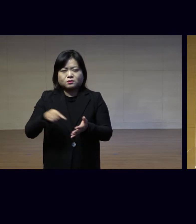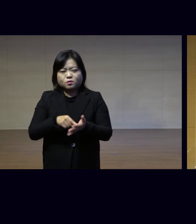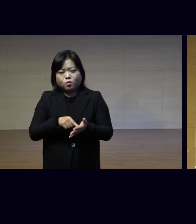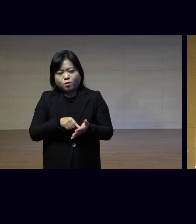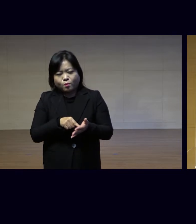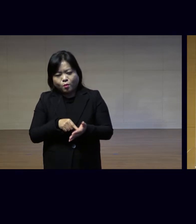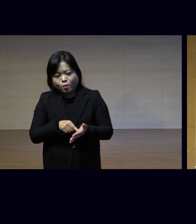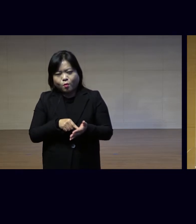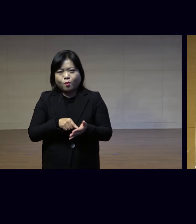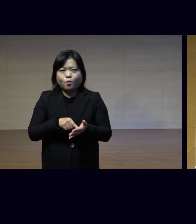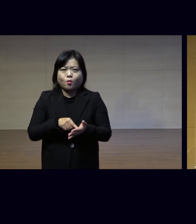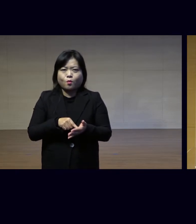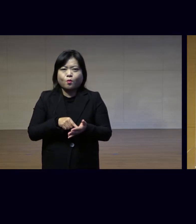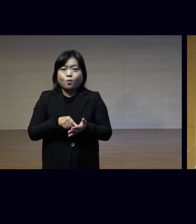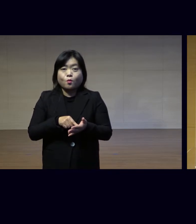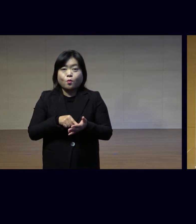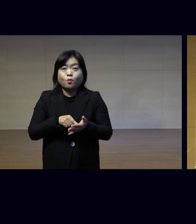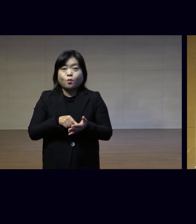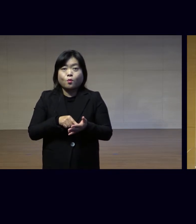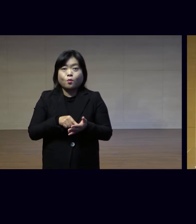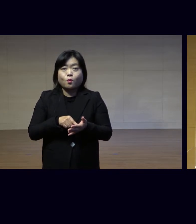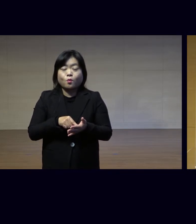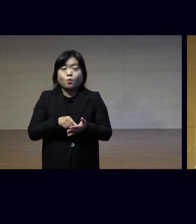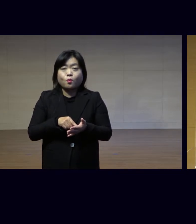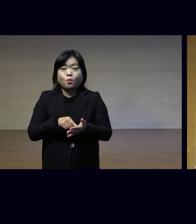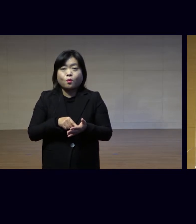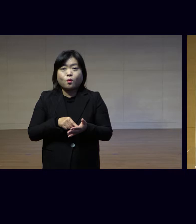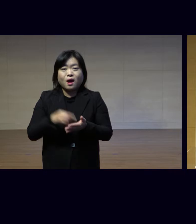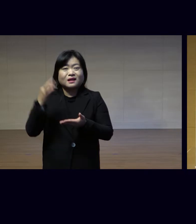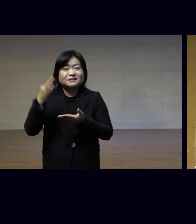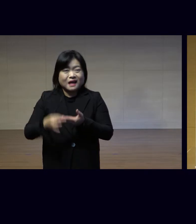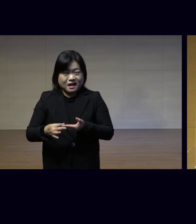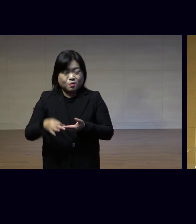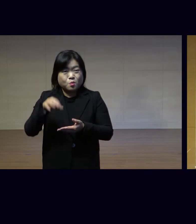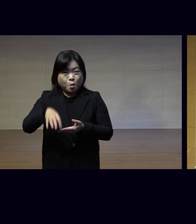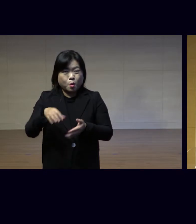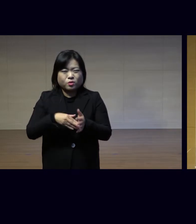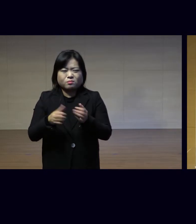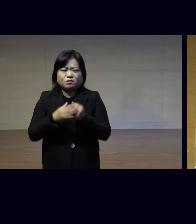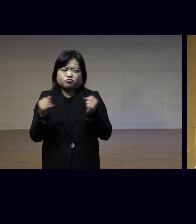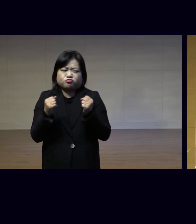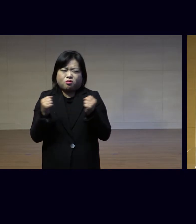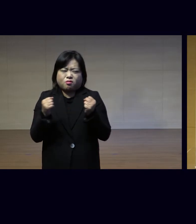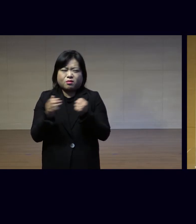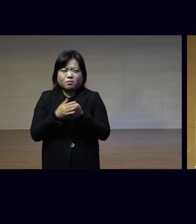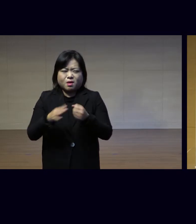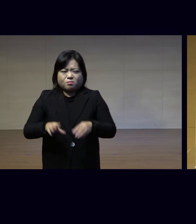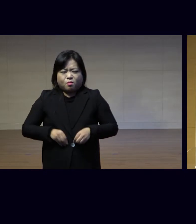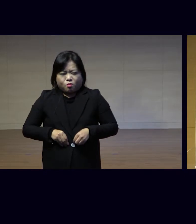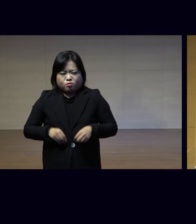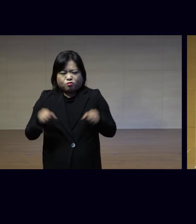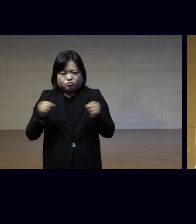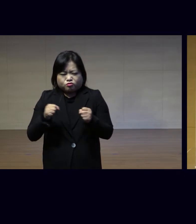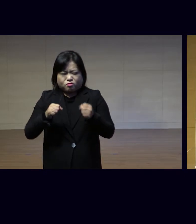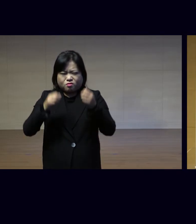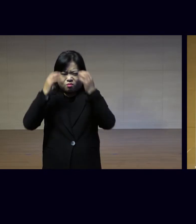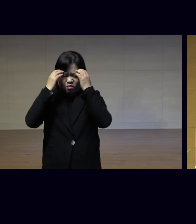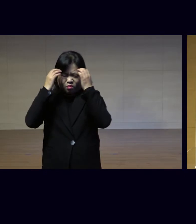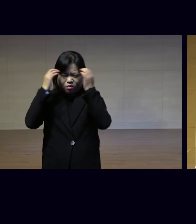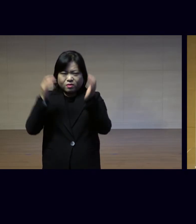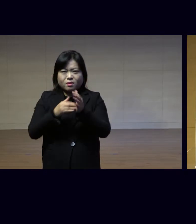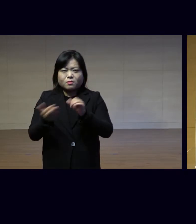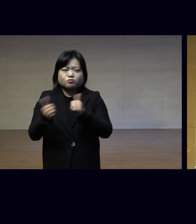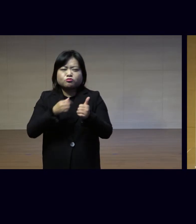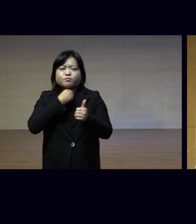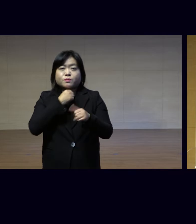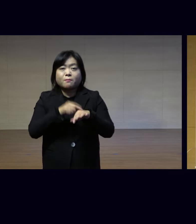외롭고 굉장히 그 학비도 굉장히 싼 데라서 춥고 뭐 고생을 굉장히 많이 하고 괴롭고 정말 죽고 싶은 마음이